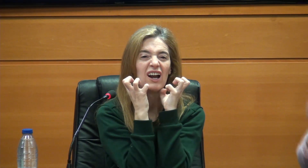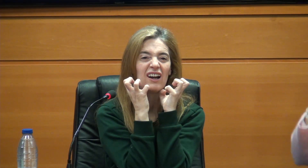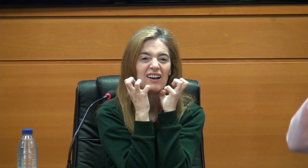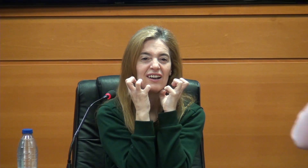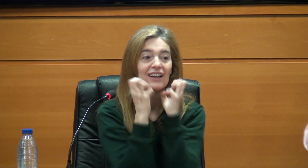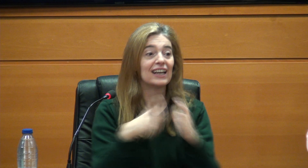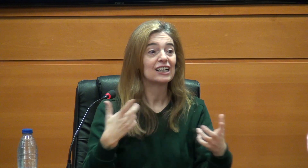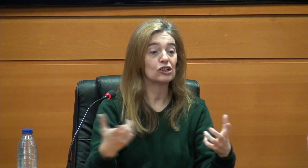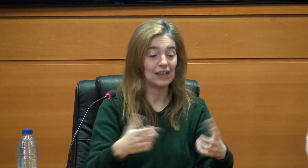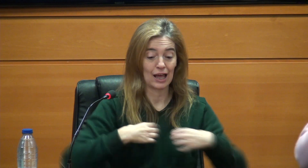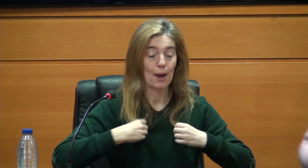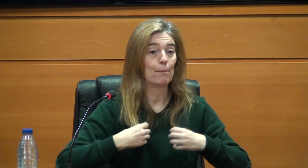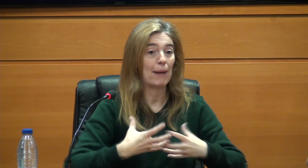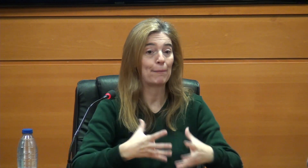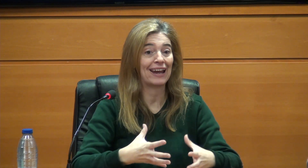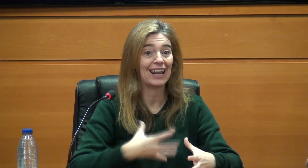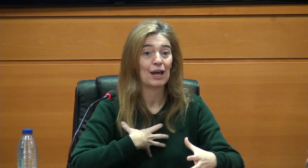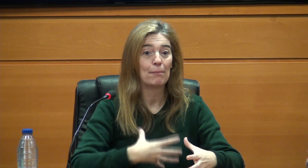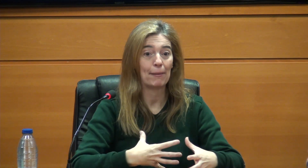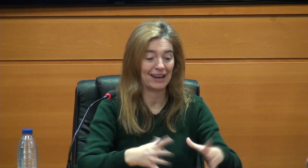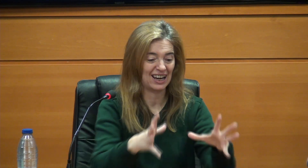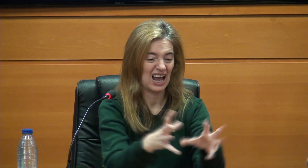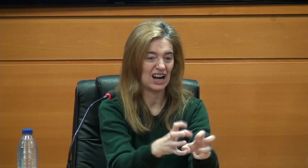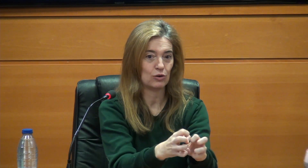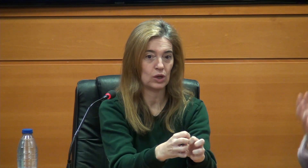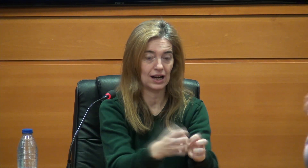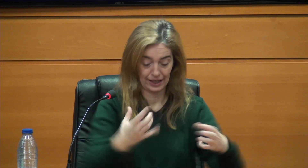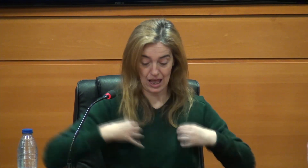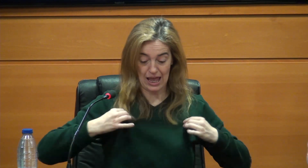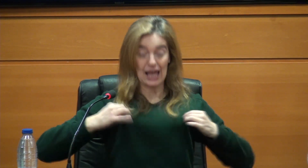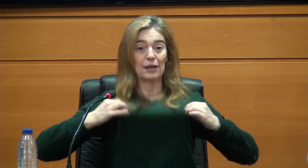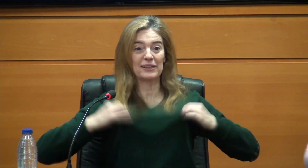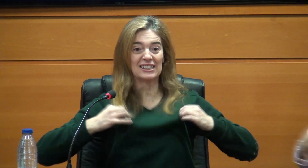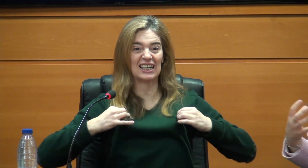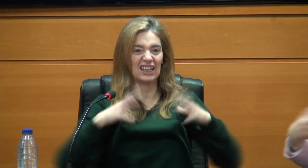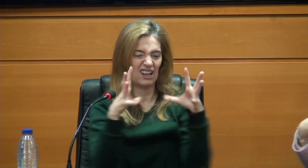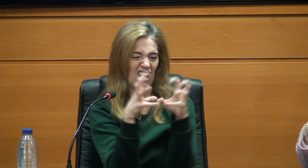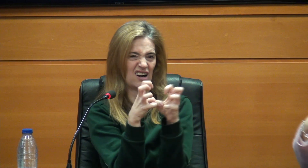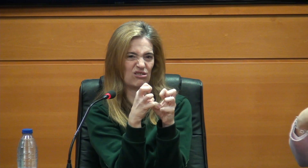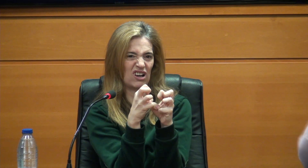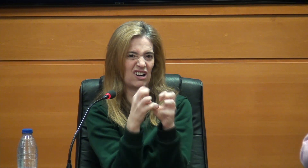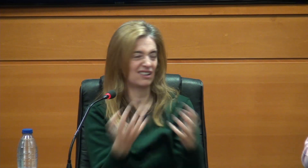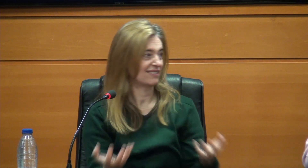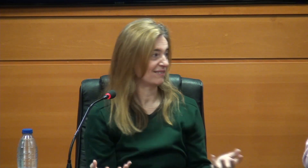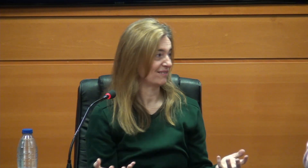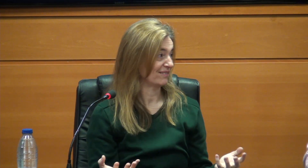cara arrugada sería así en papel arrugado vestir arrogar